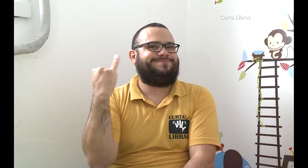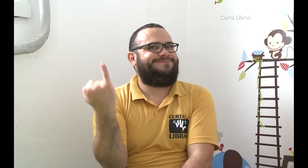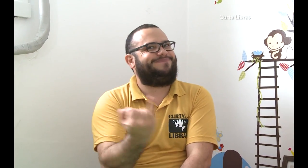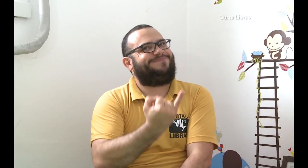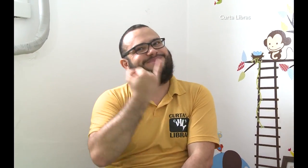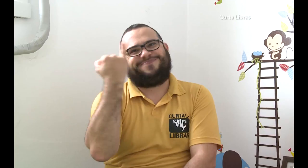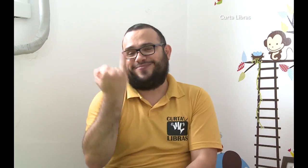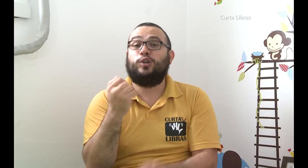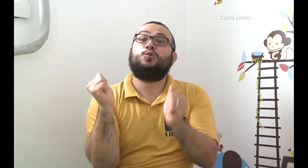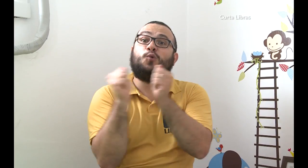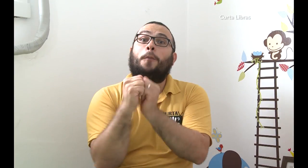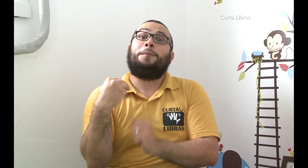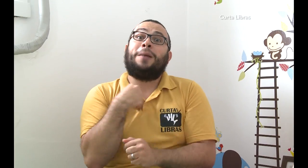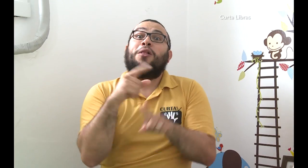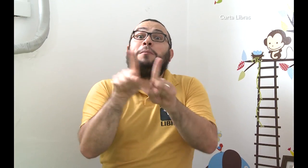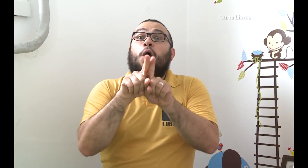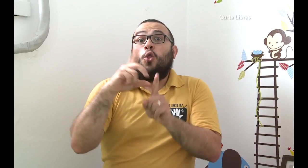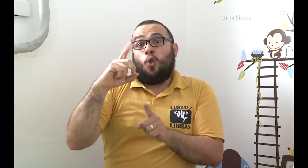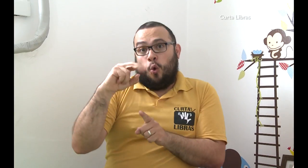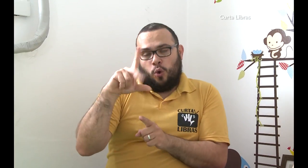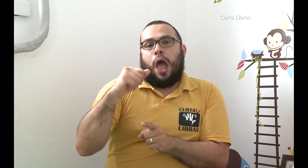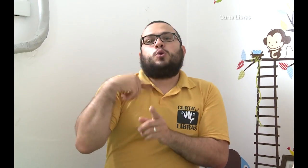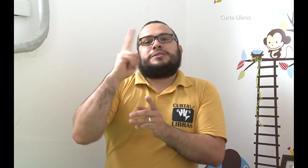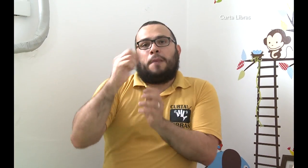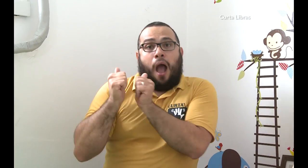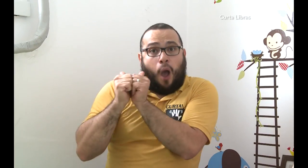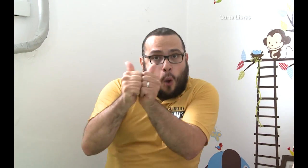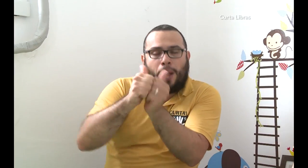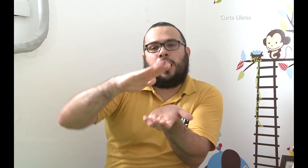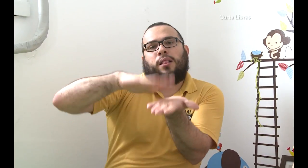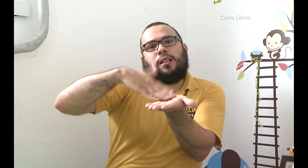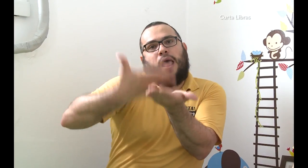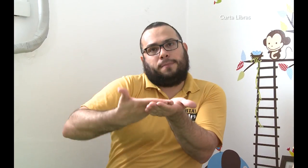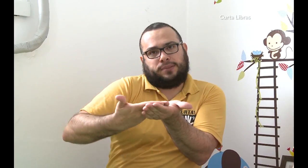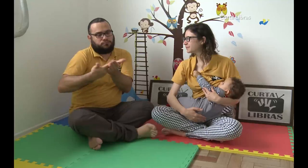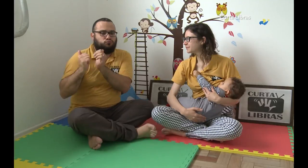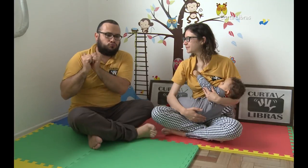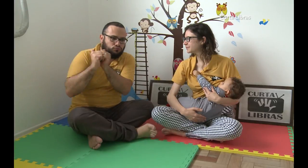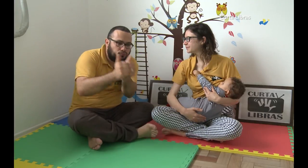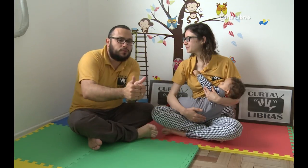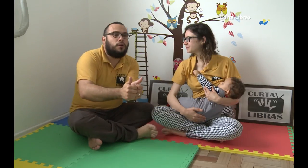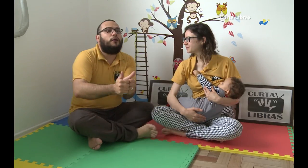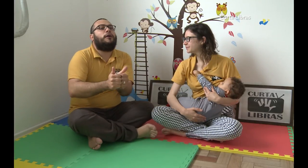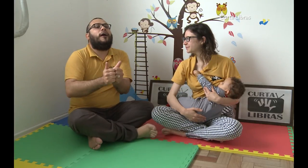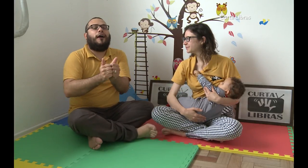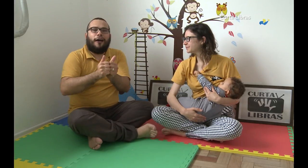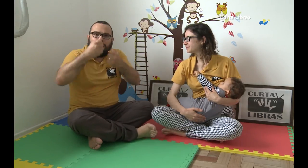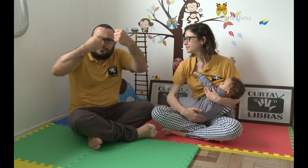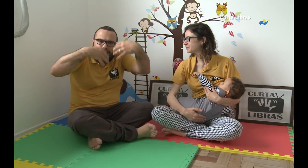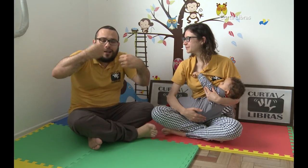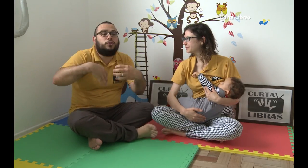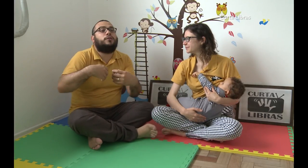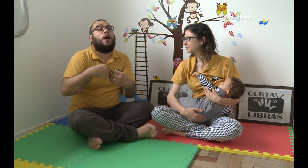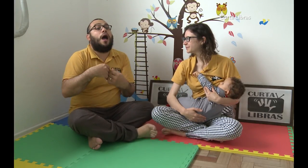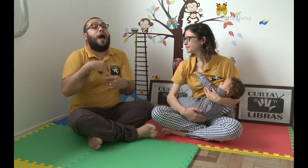Então eu já estava preparado A doula é muito importante Assim como o médico E também sempre fomos acompanhados Por